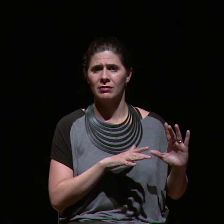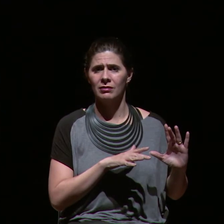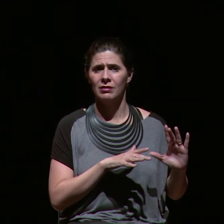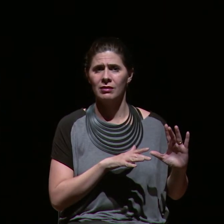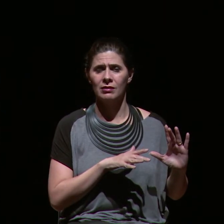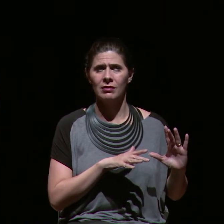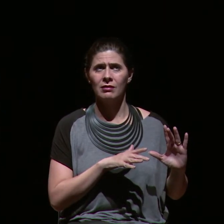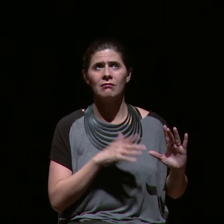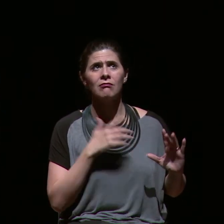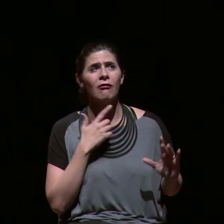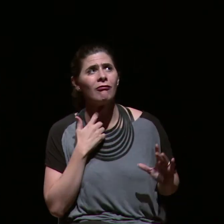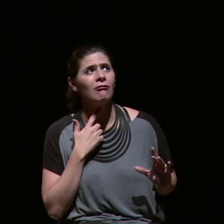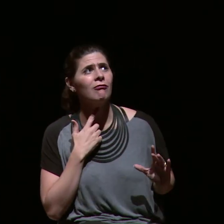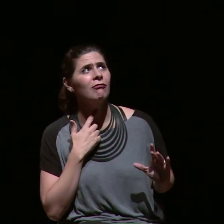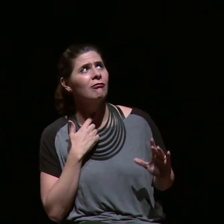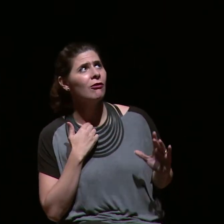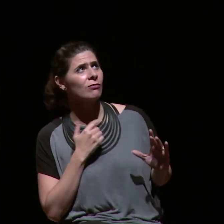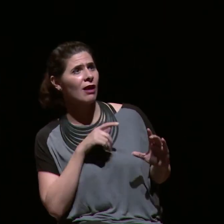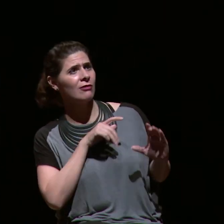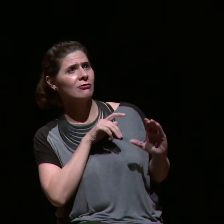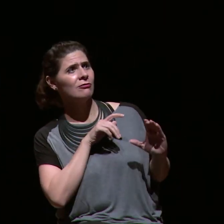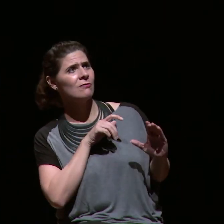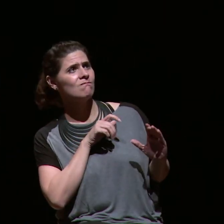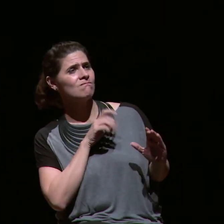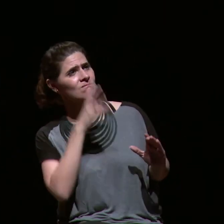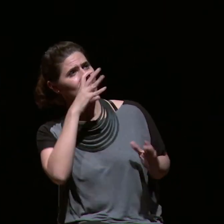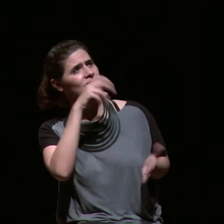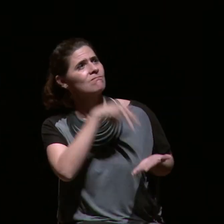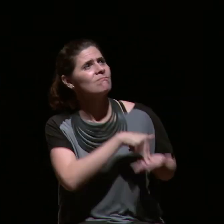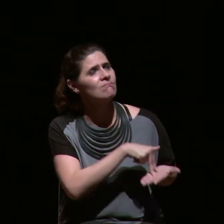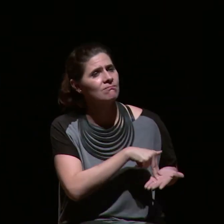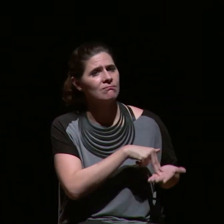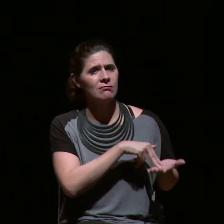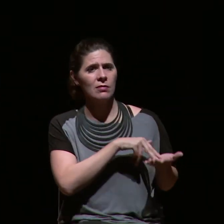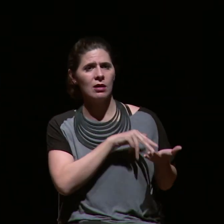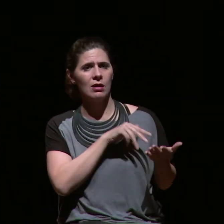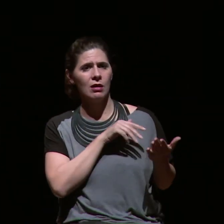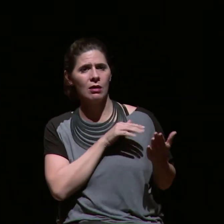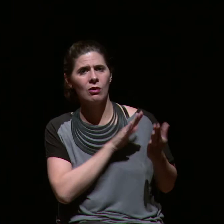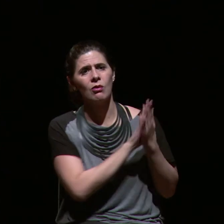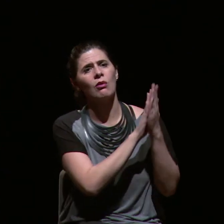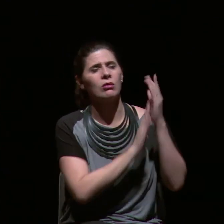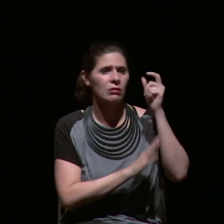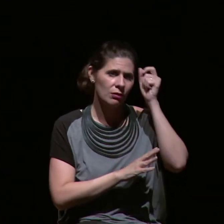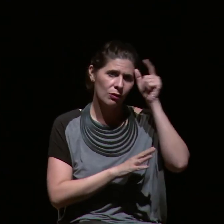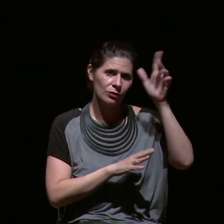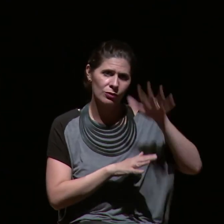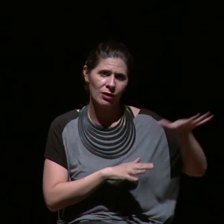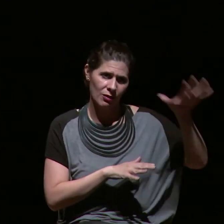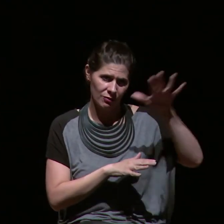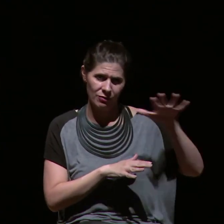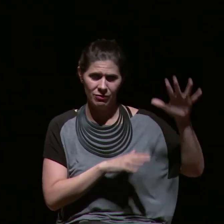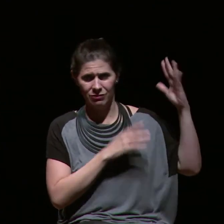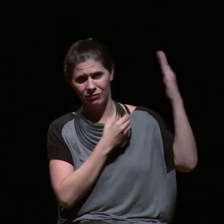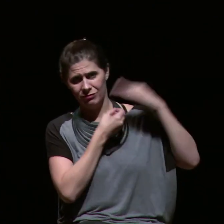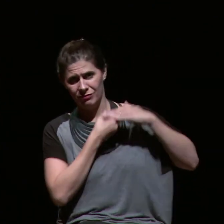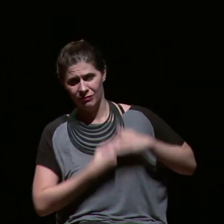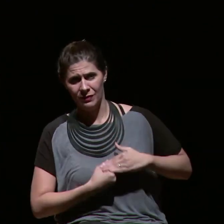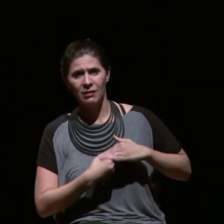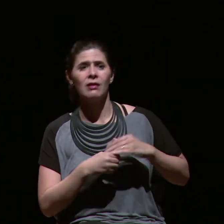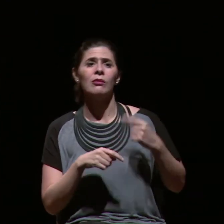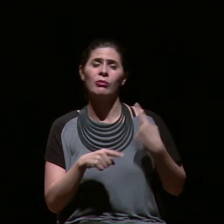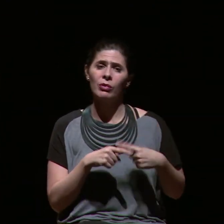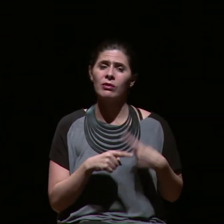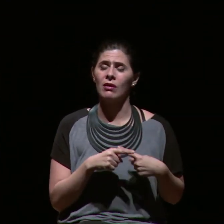resistência política e também cultural, já que foi o racismo também que relegou os aspectos culturais africanos e sua